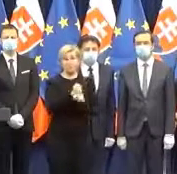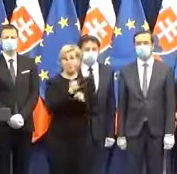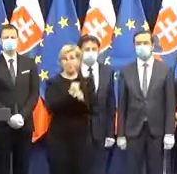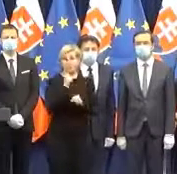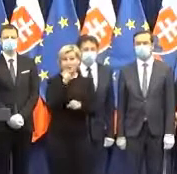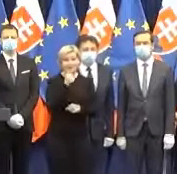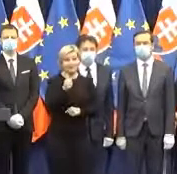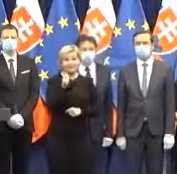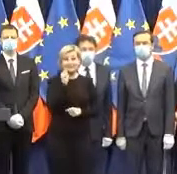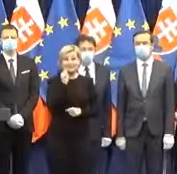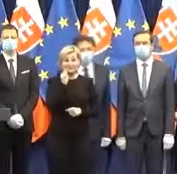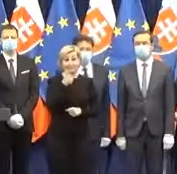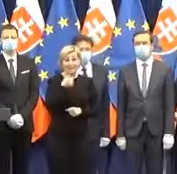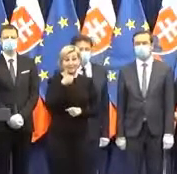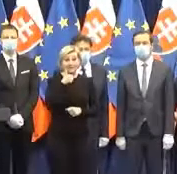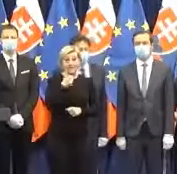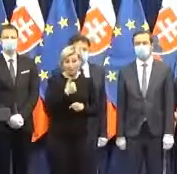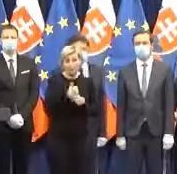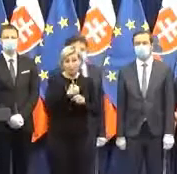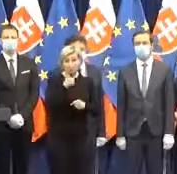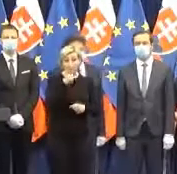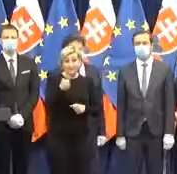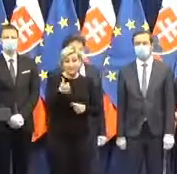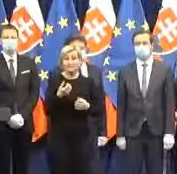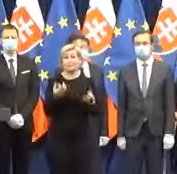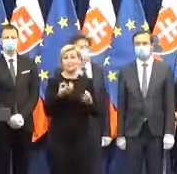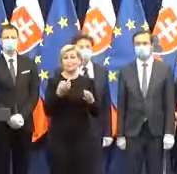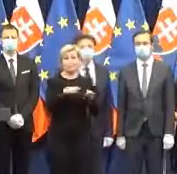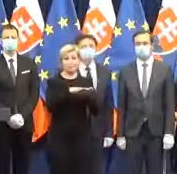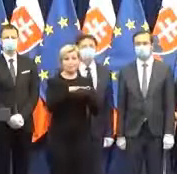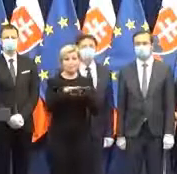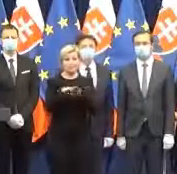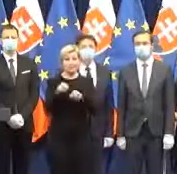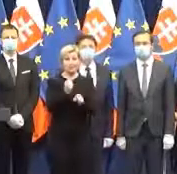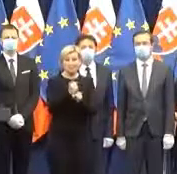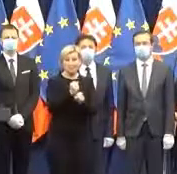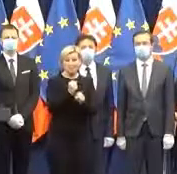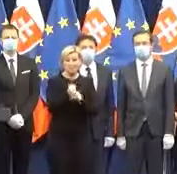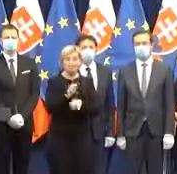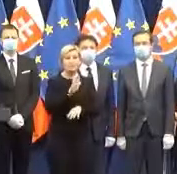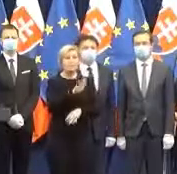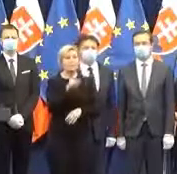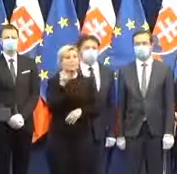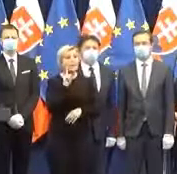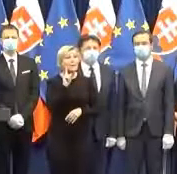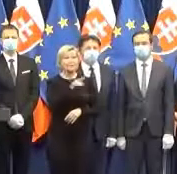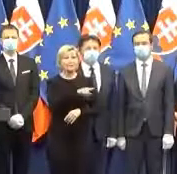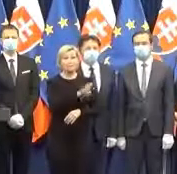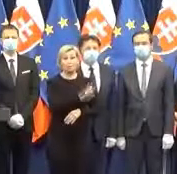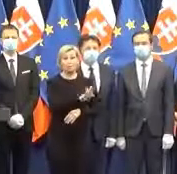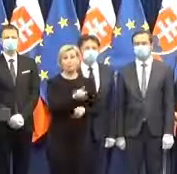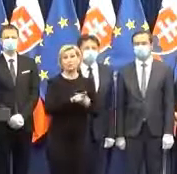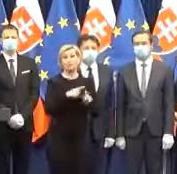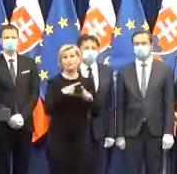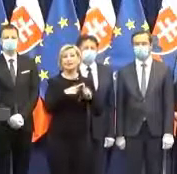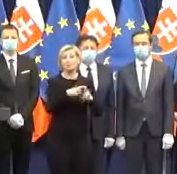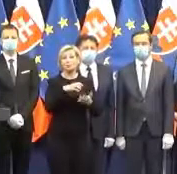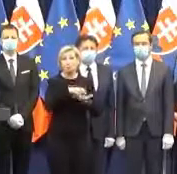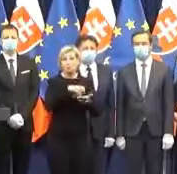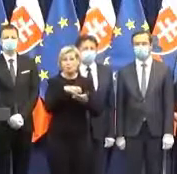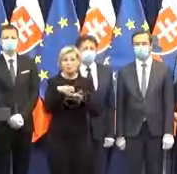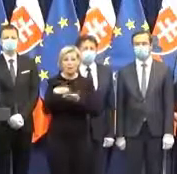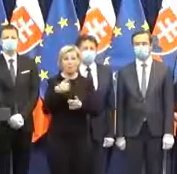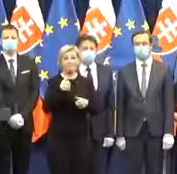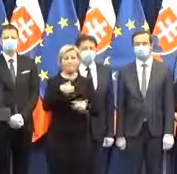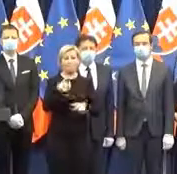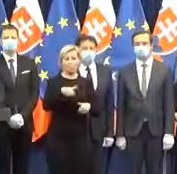svojimi podriadenými na ministerstvách, s ľuďmi, ktorí majú na starosti jednotlivé krízové štáby na jednotlivých rezortoch alebo